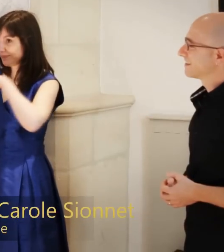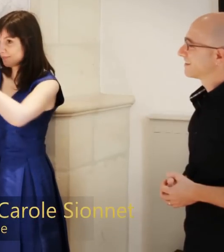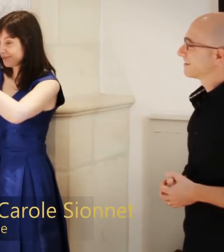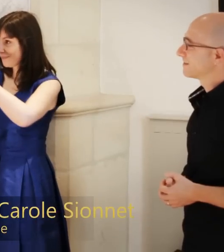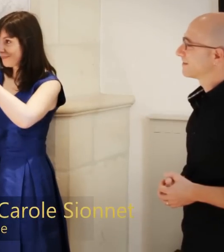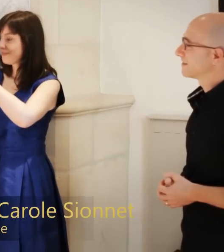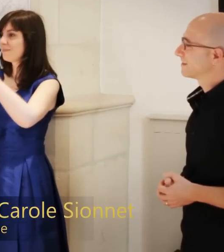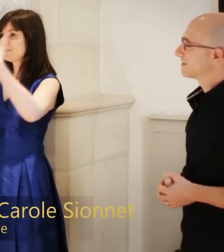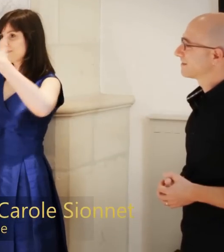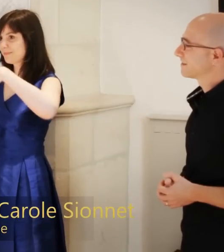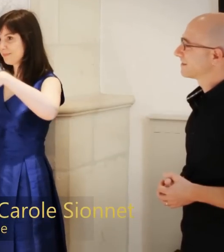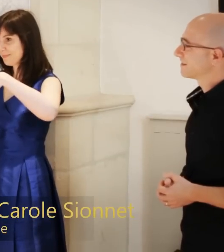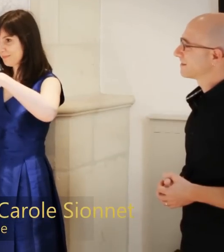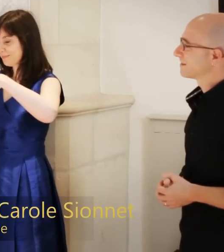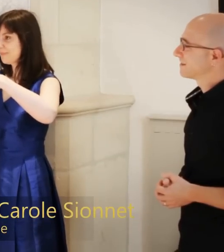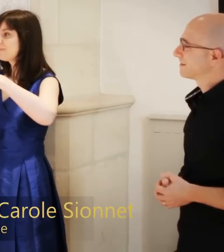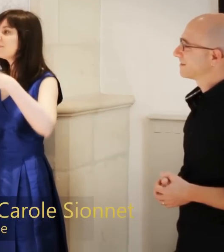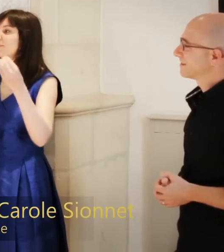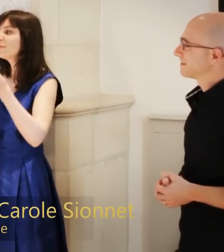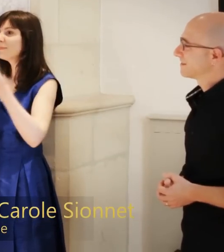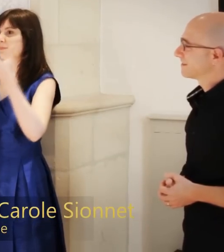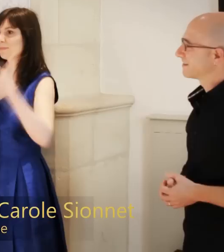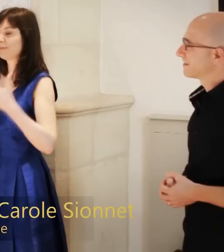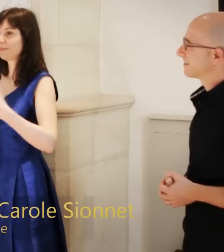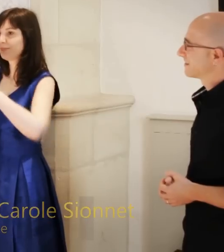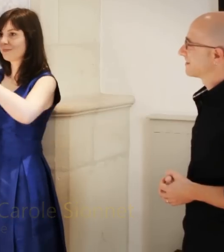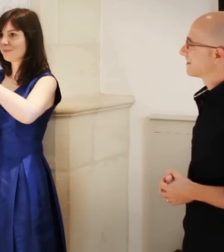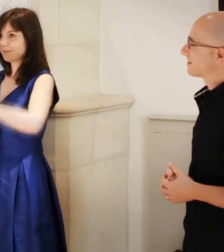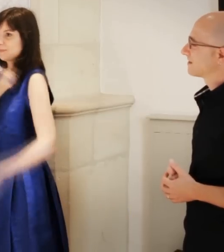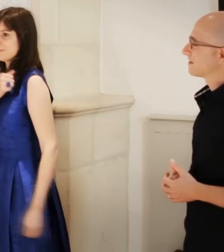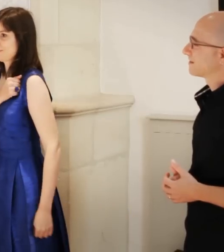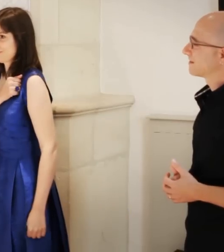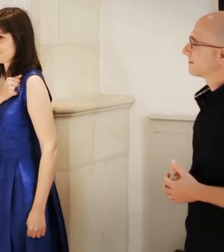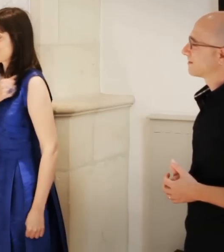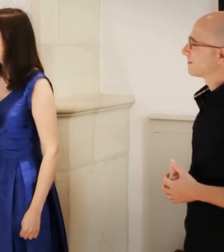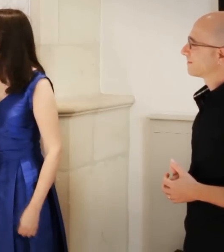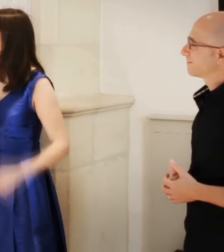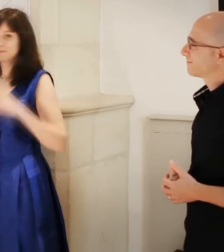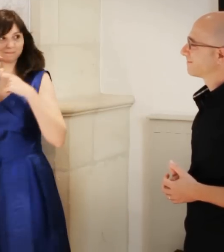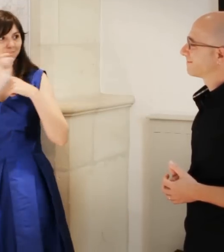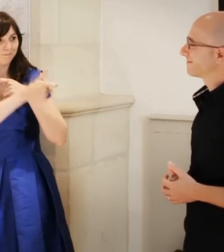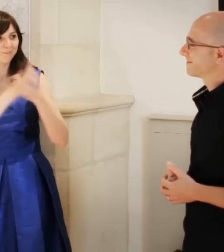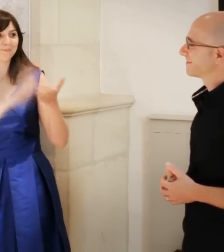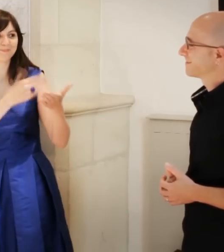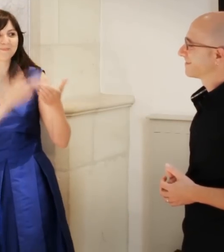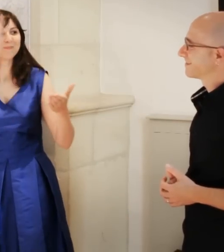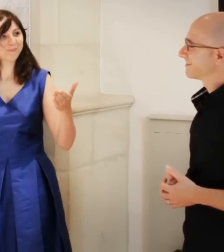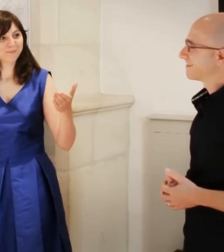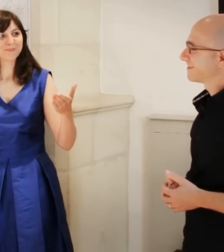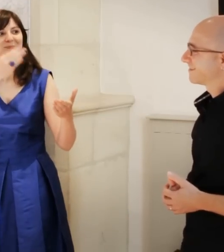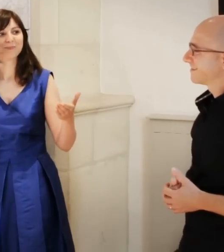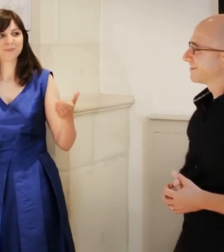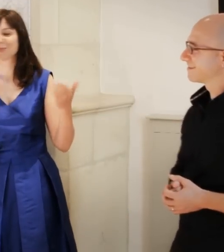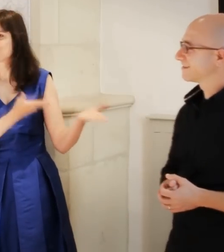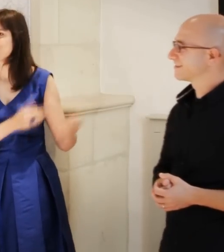Donc nous sommes ici dans le 16e quartier de la ville bleue, quartier Rochefort. Maintenant nous